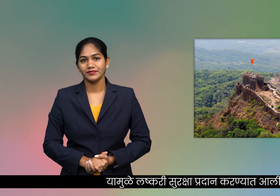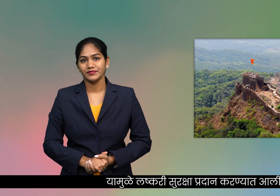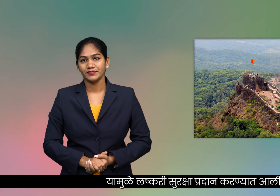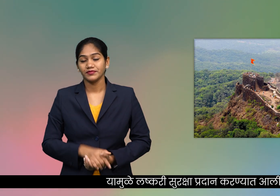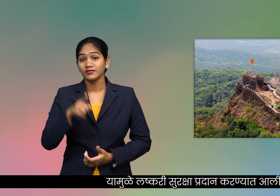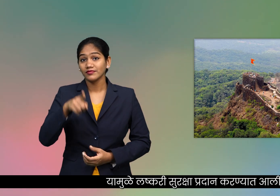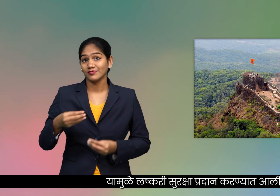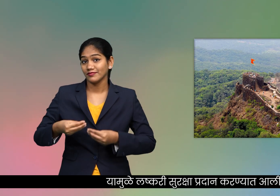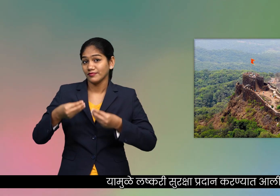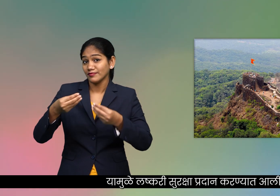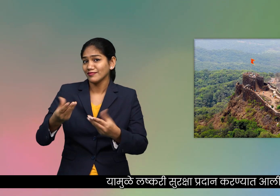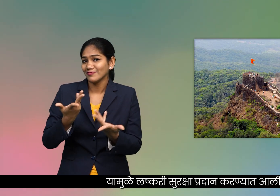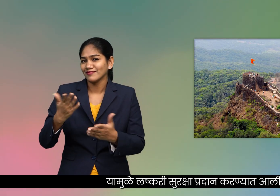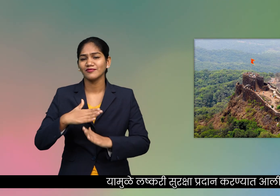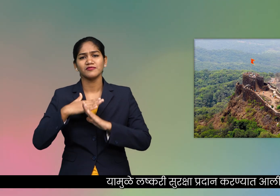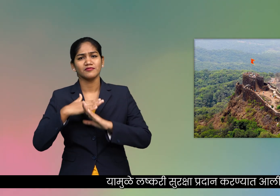यामुळे लष्करी सुरक्षा प्रदान करण्यात आली.